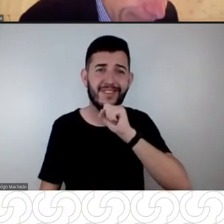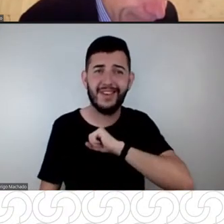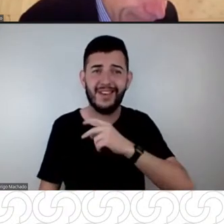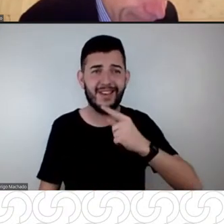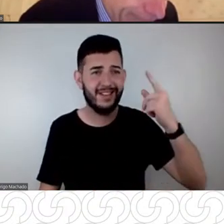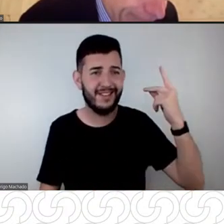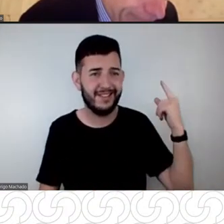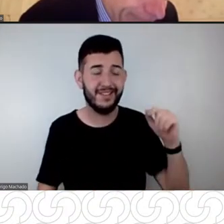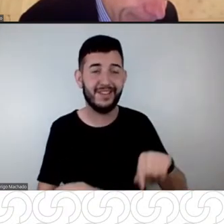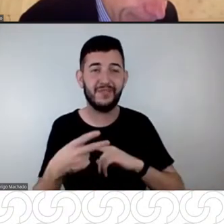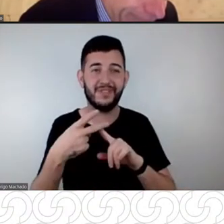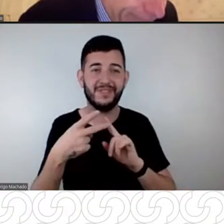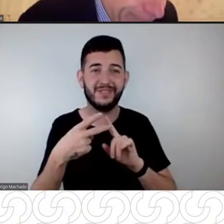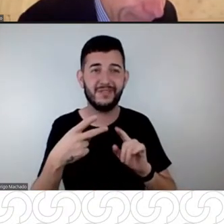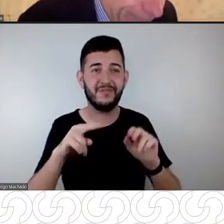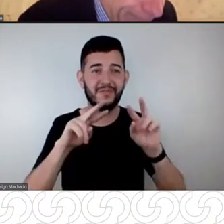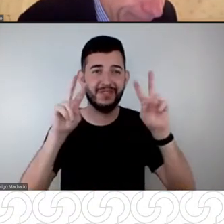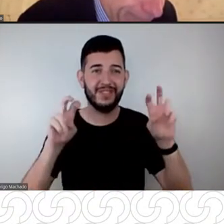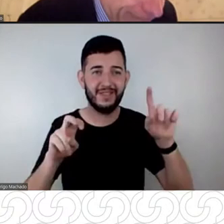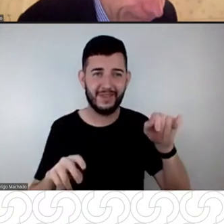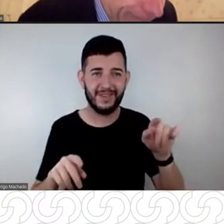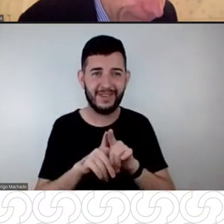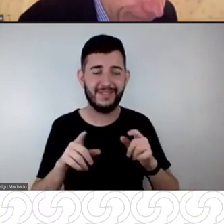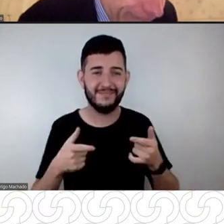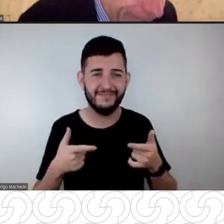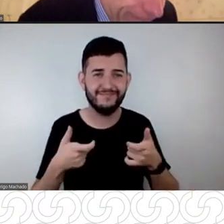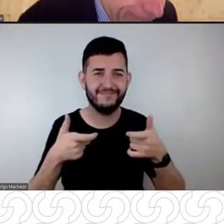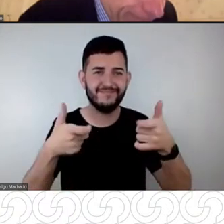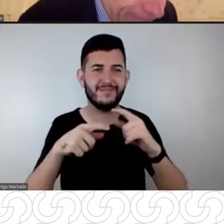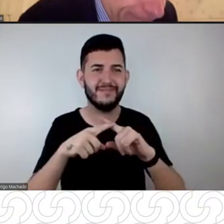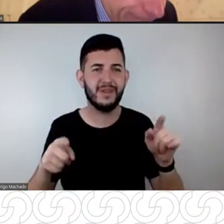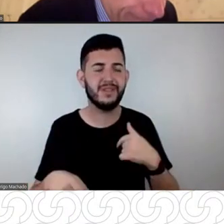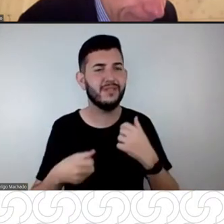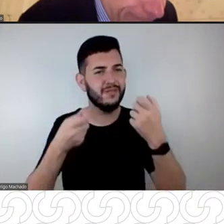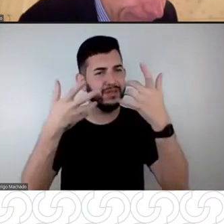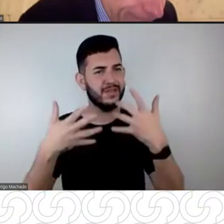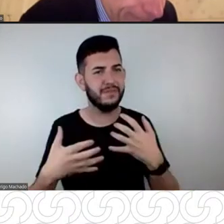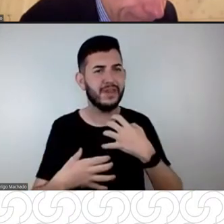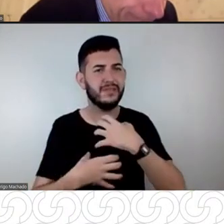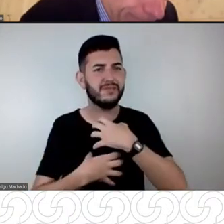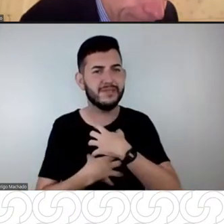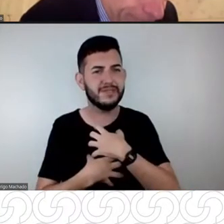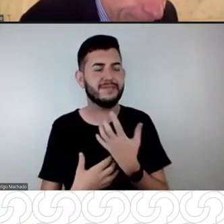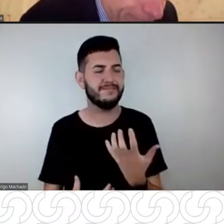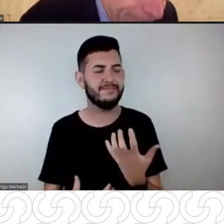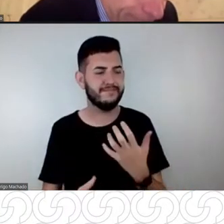eu queria dizer que eu saúdo com muita esperança